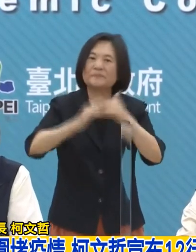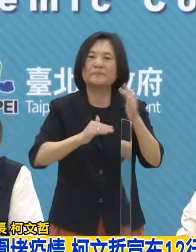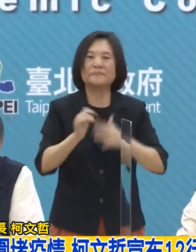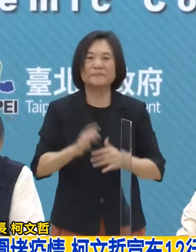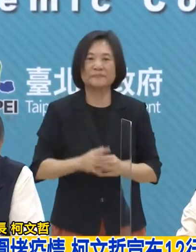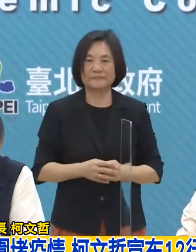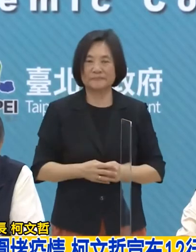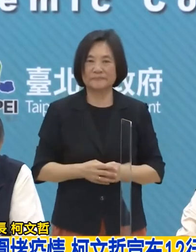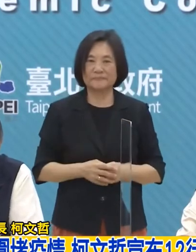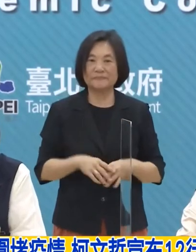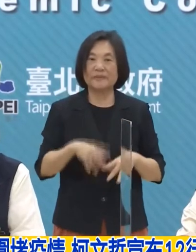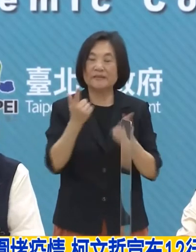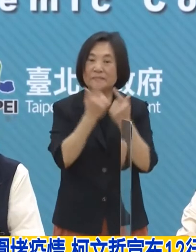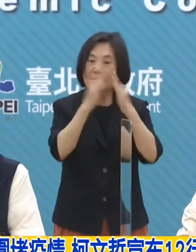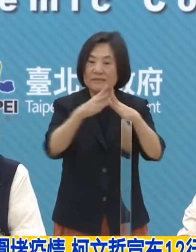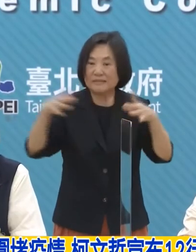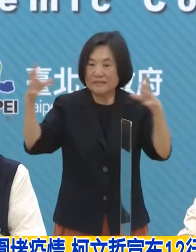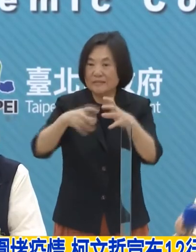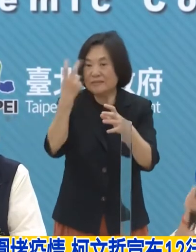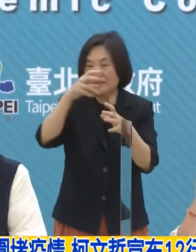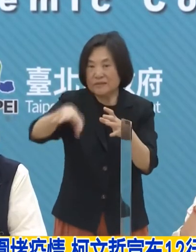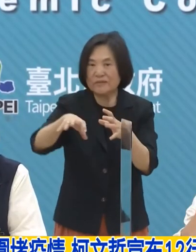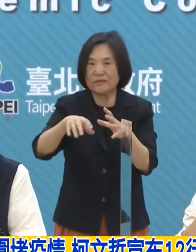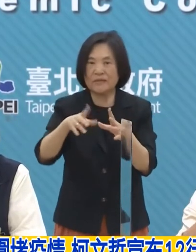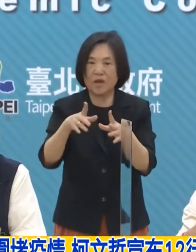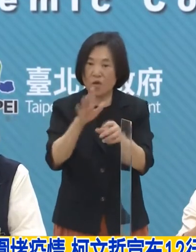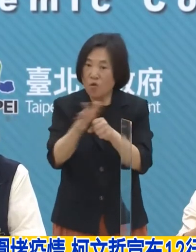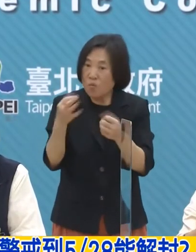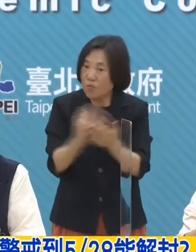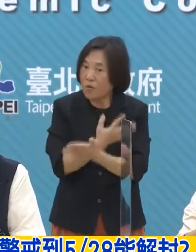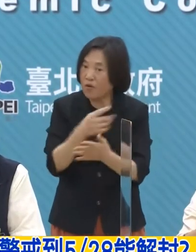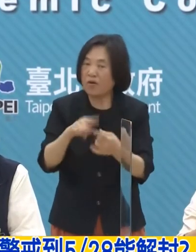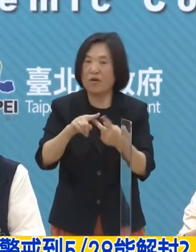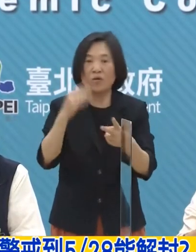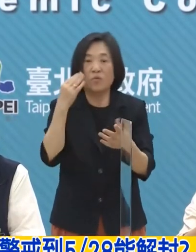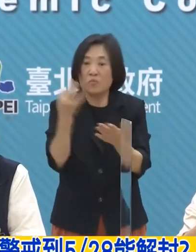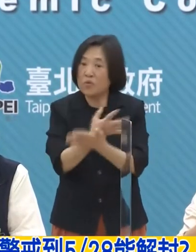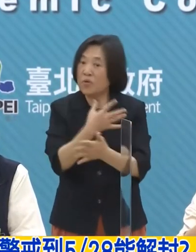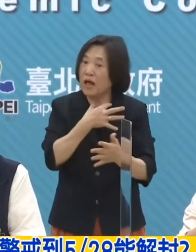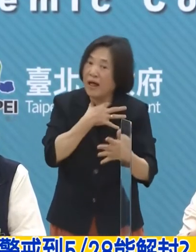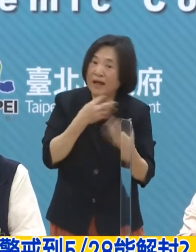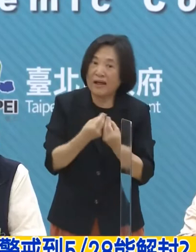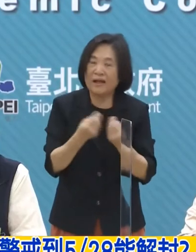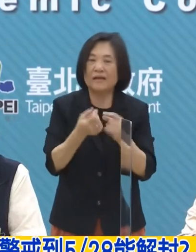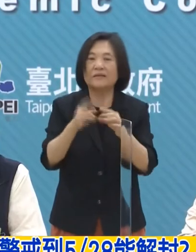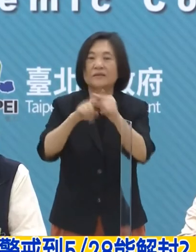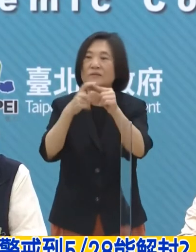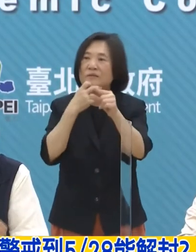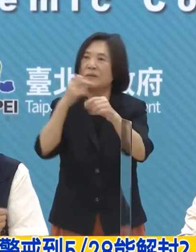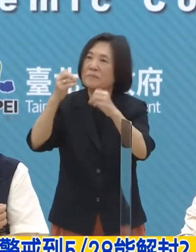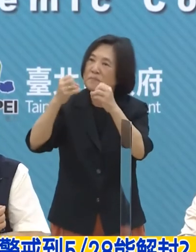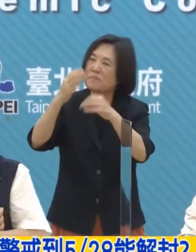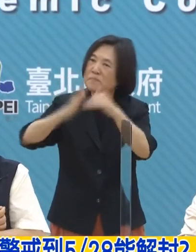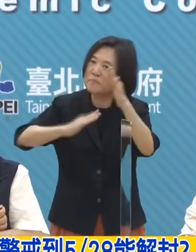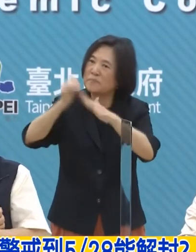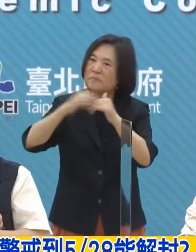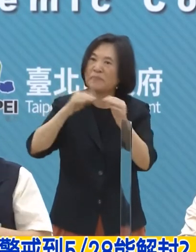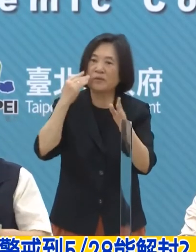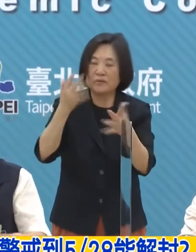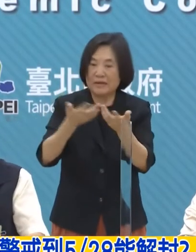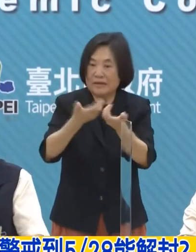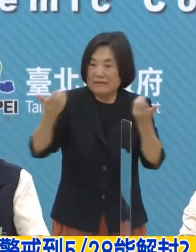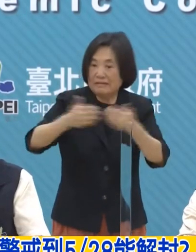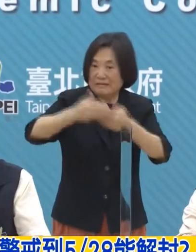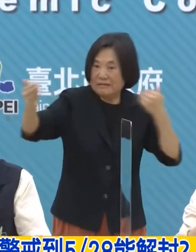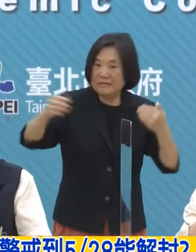台北市的集中检疫所量能是否还充足？是否有不足的状况？所以还需要跟中央协调，将需要隔离者